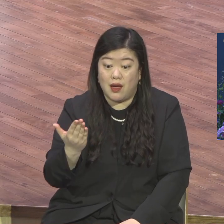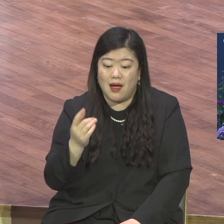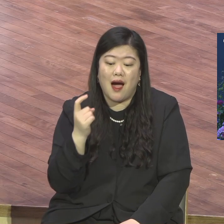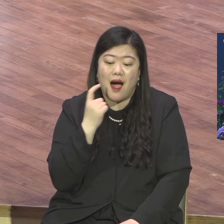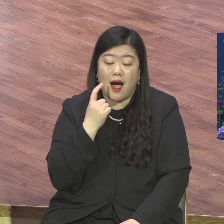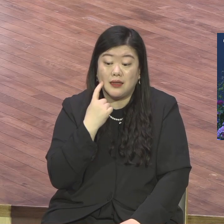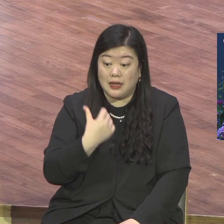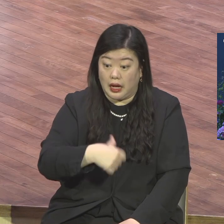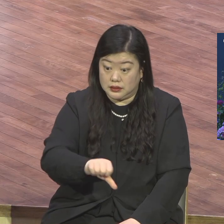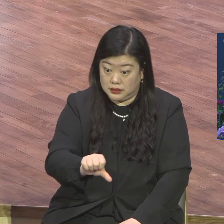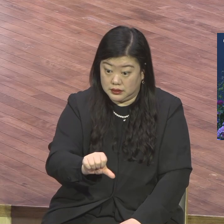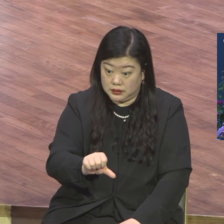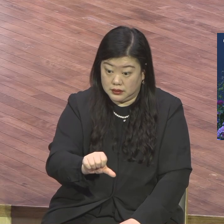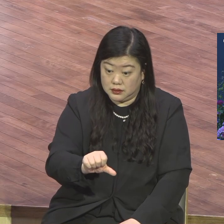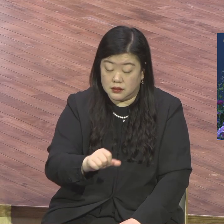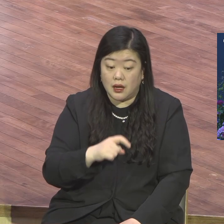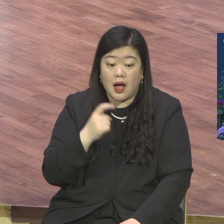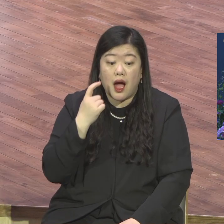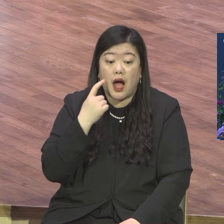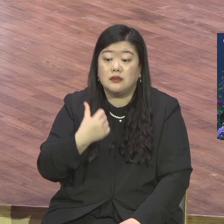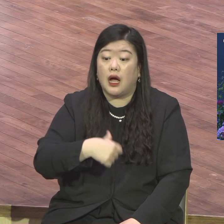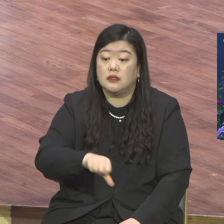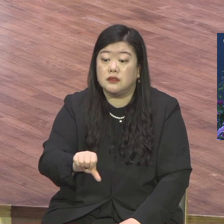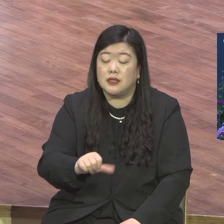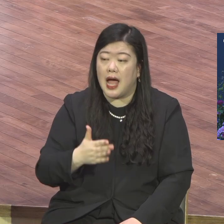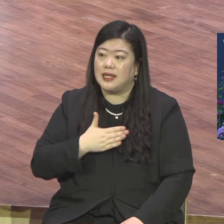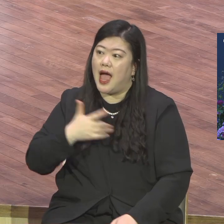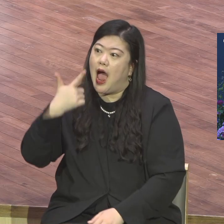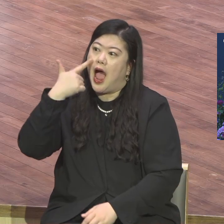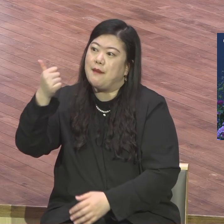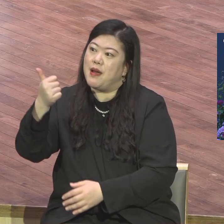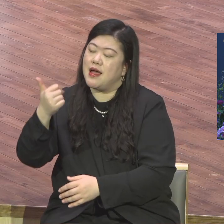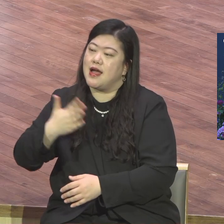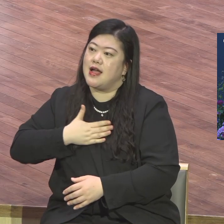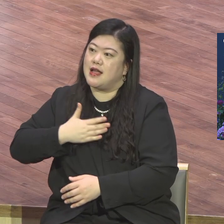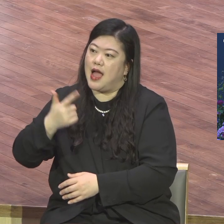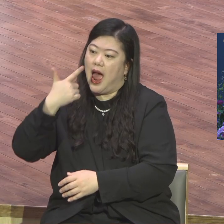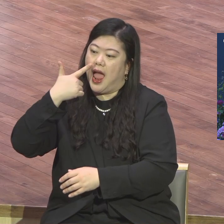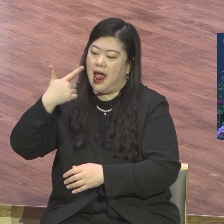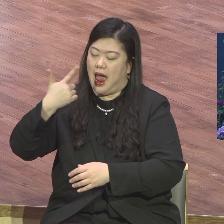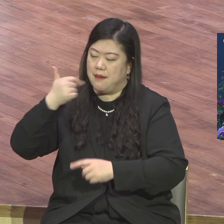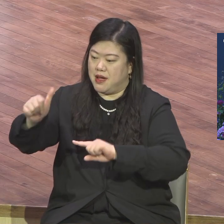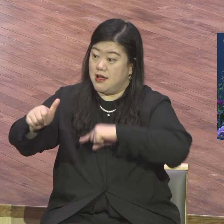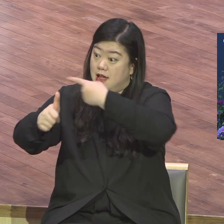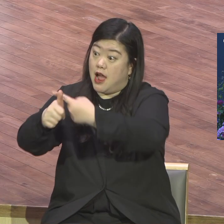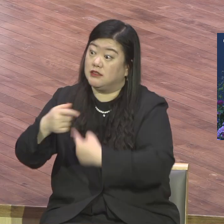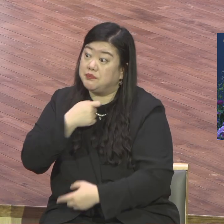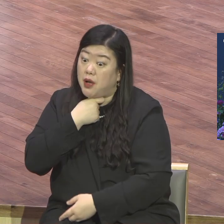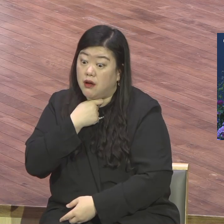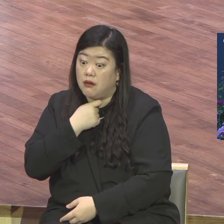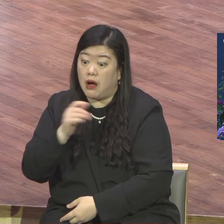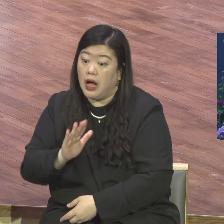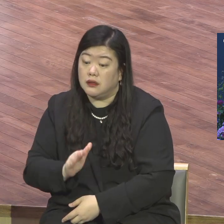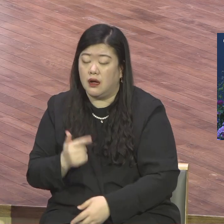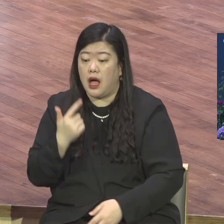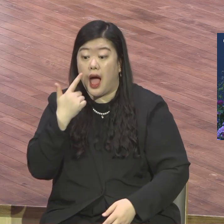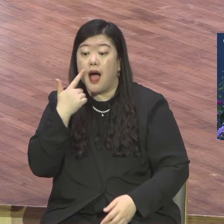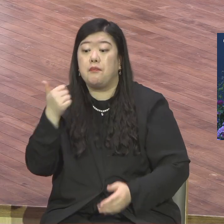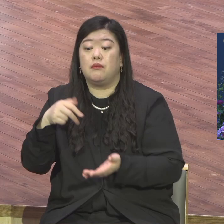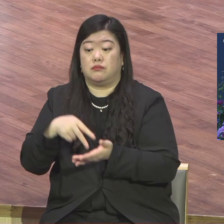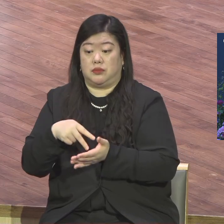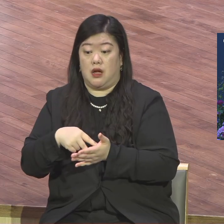특징이 뭐냐? 자기가 선택하는 게 아니에요. 양자란 것은 하나님께서 친히 선택하셔서 자녀로 삼아